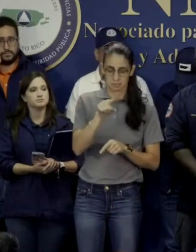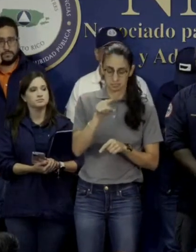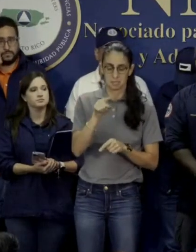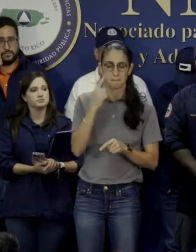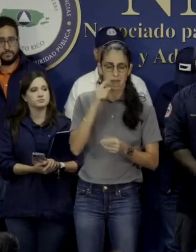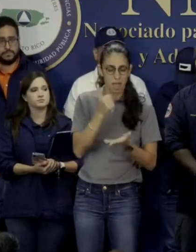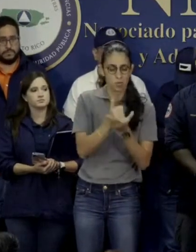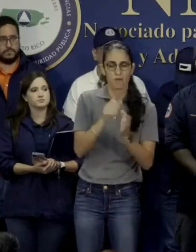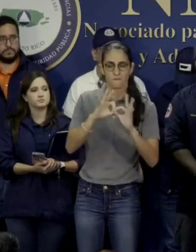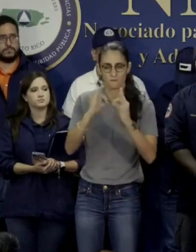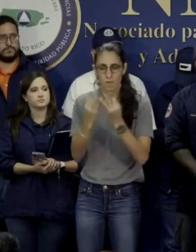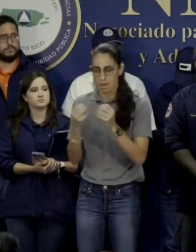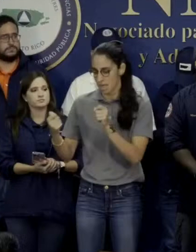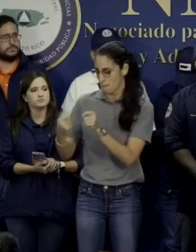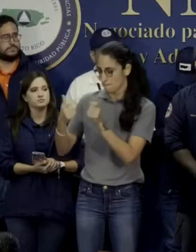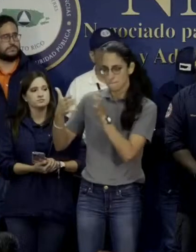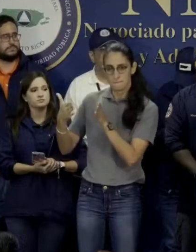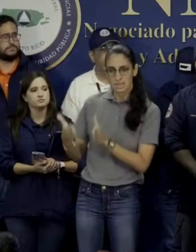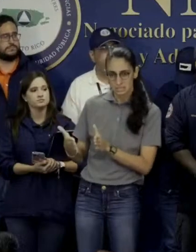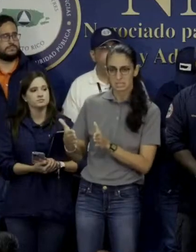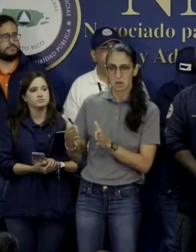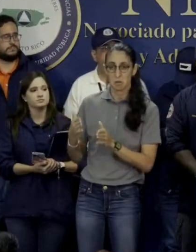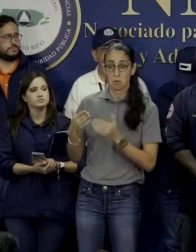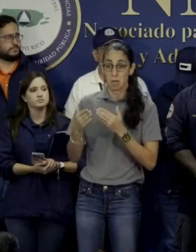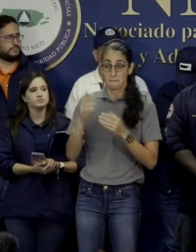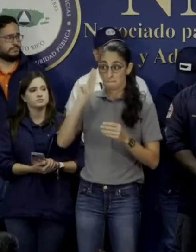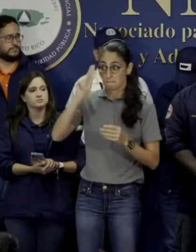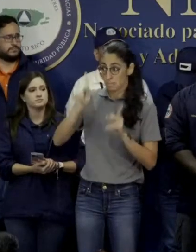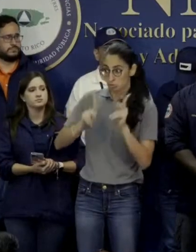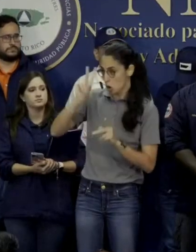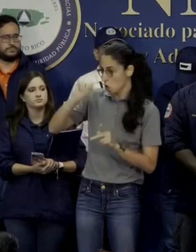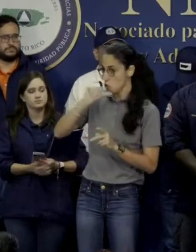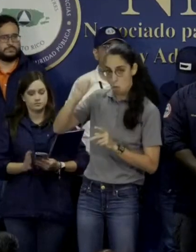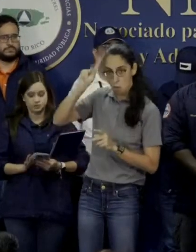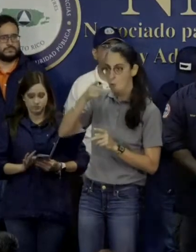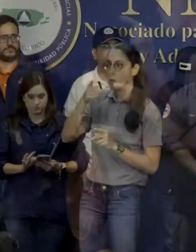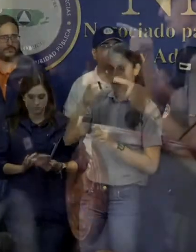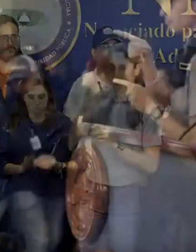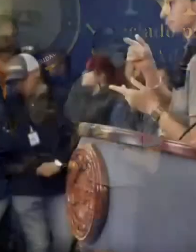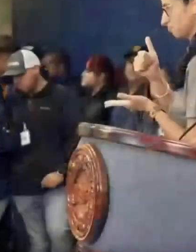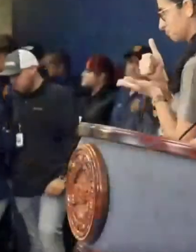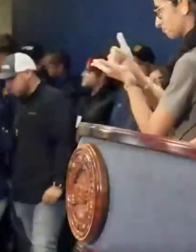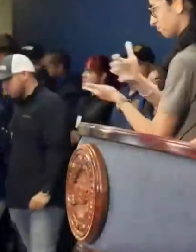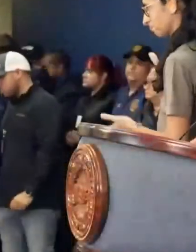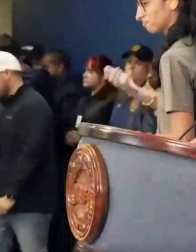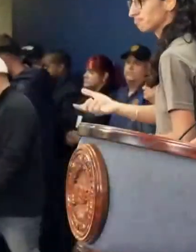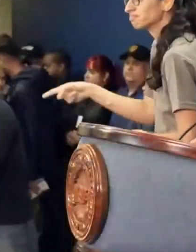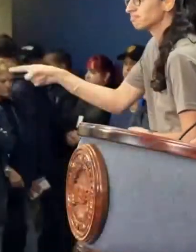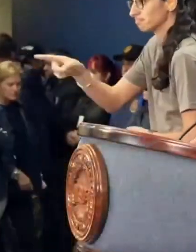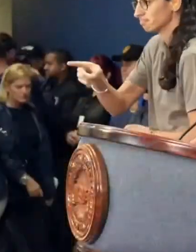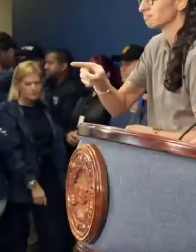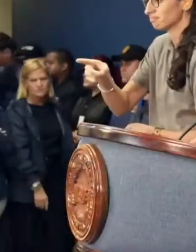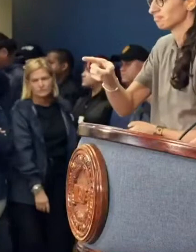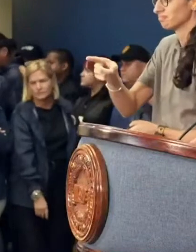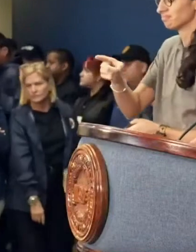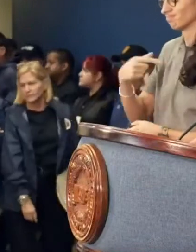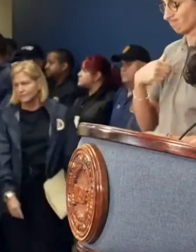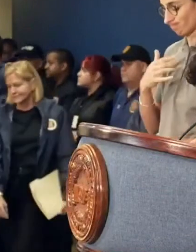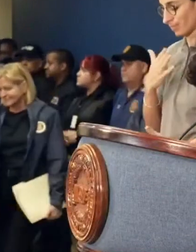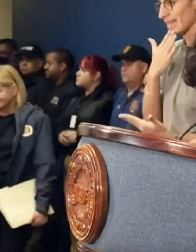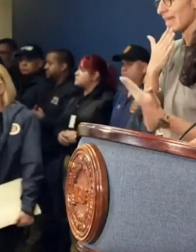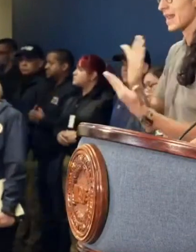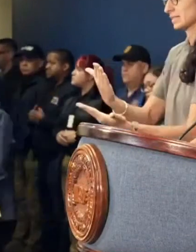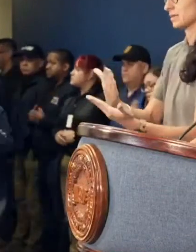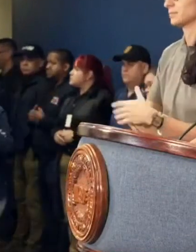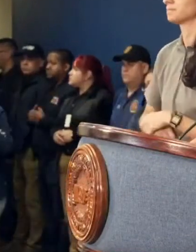sus familiares, sus vecinos y hasta extraños que necesitaron ayuda. Para todos y todas, mi